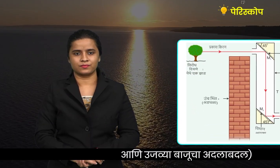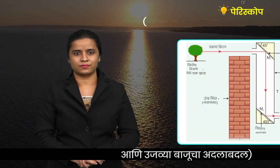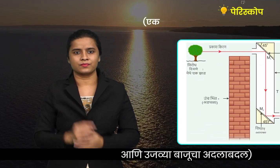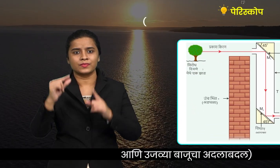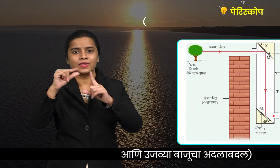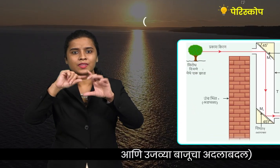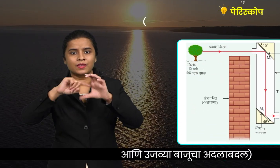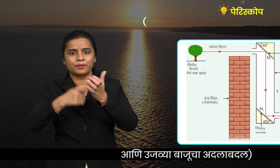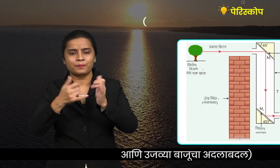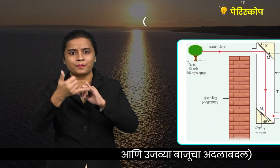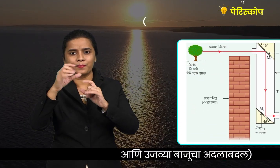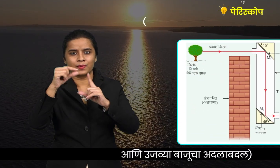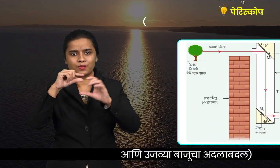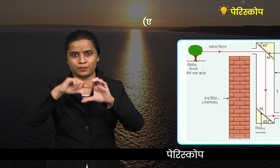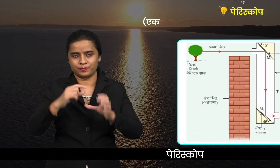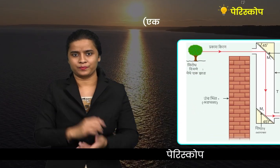अदलाबदल.